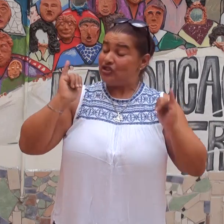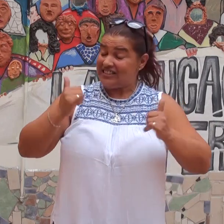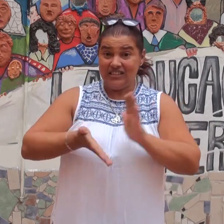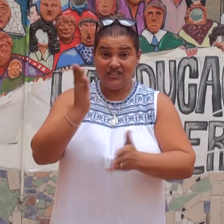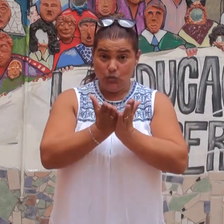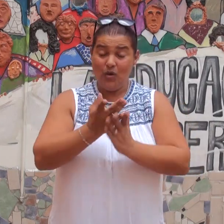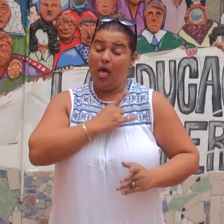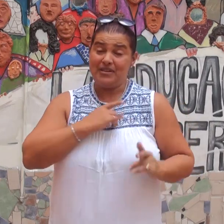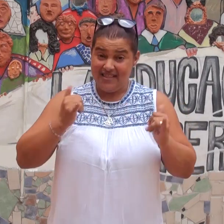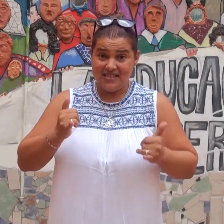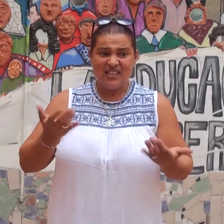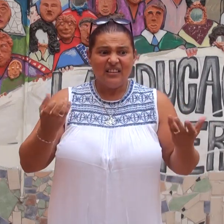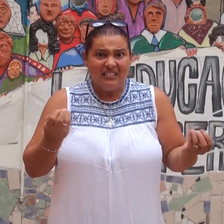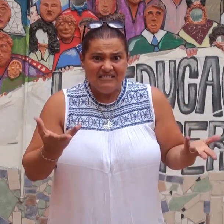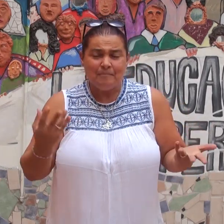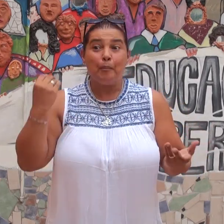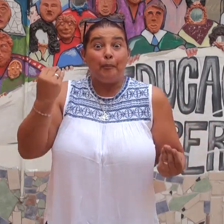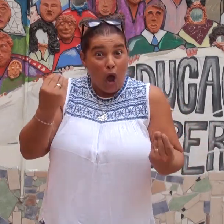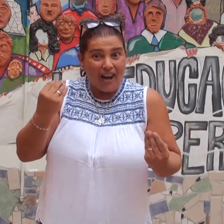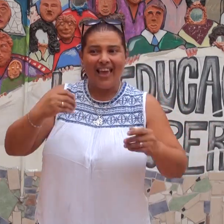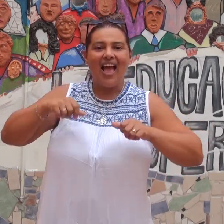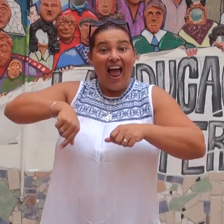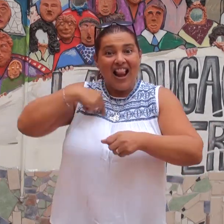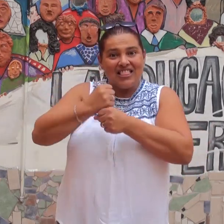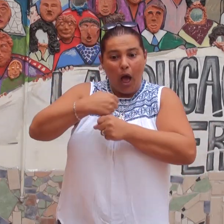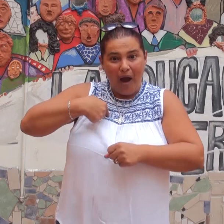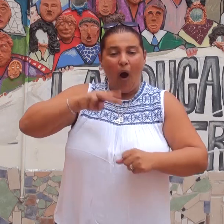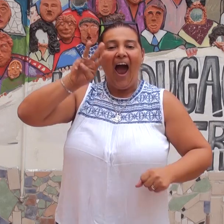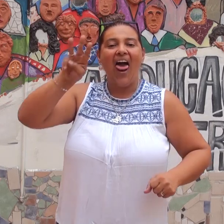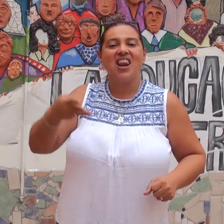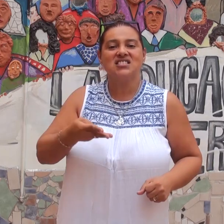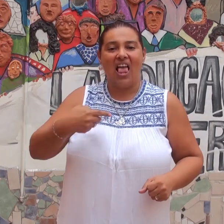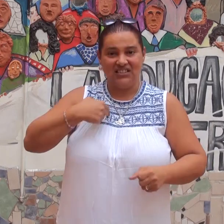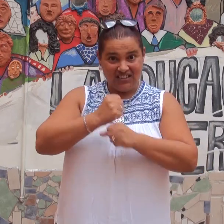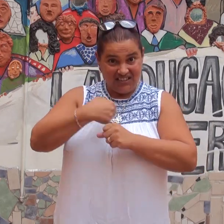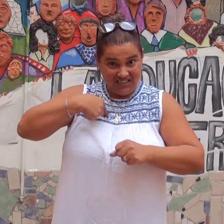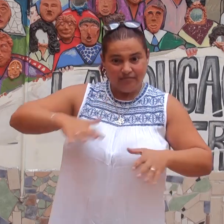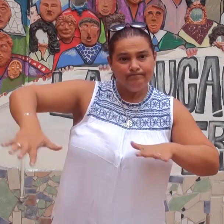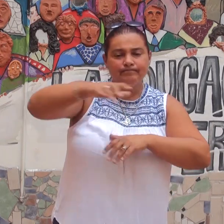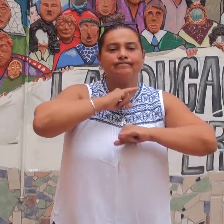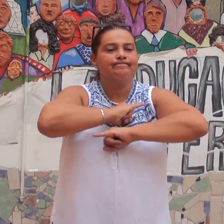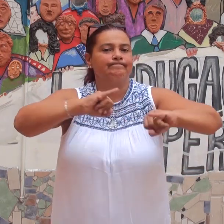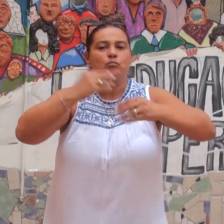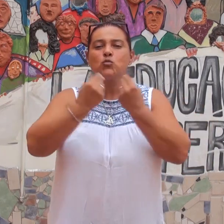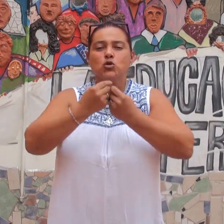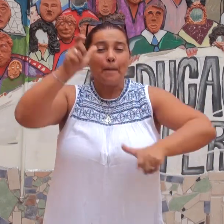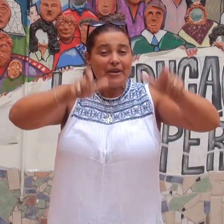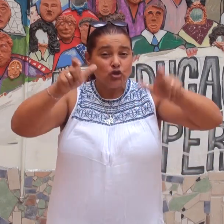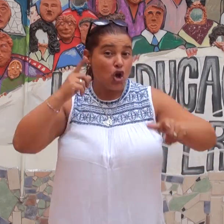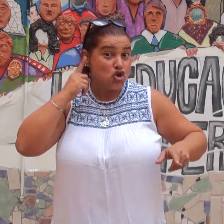y me vio. Entonces le dije, sí, sigo estudiando en la universidad. Y me preguntó cómo va yendo, porque acá en el trabajo, en el ANSES, hay un área de difusión, porque